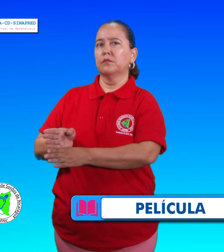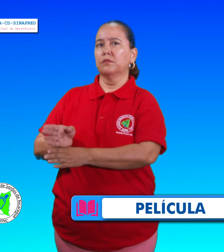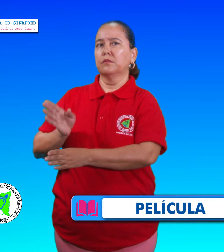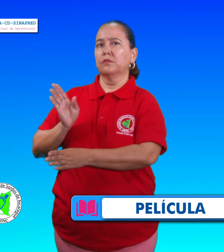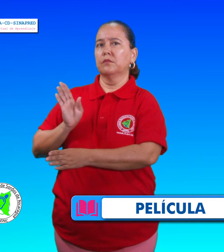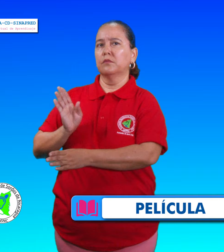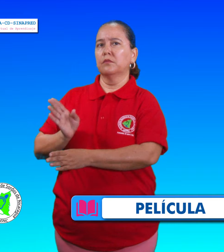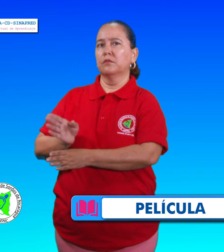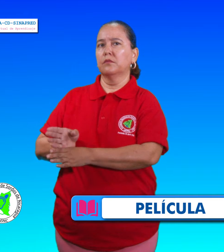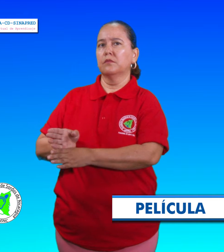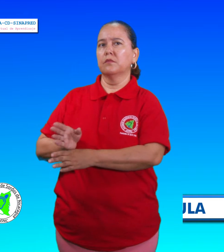Película.